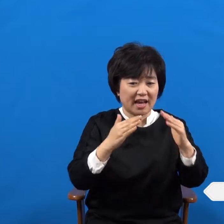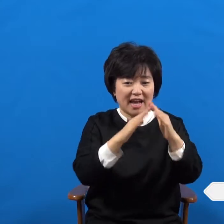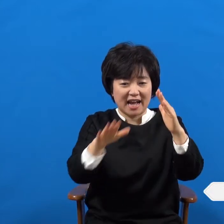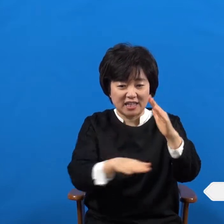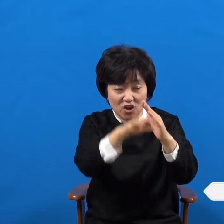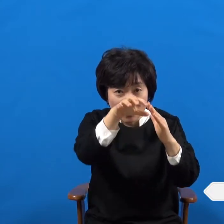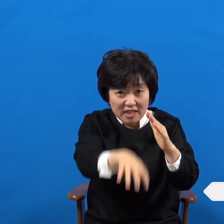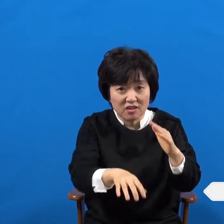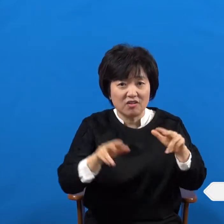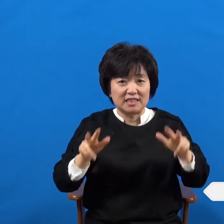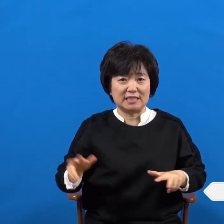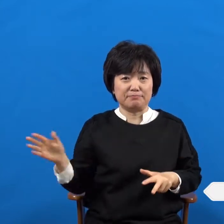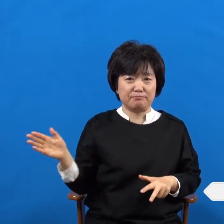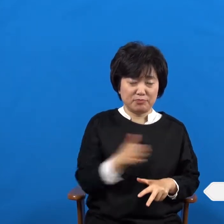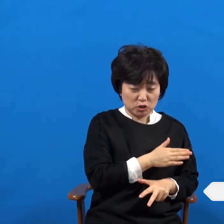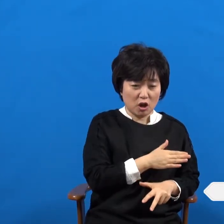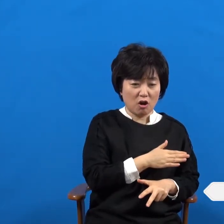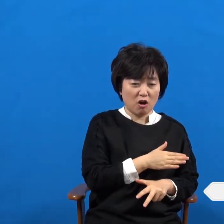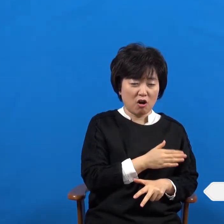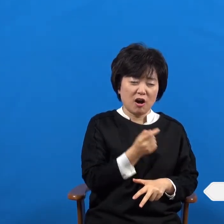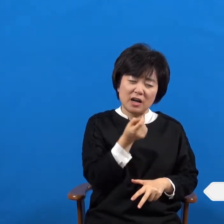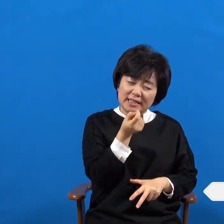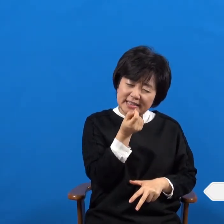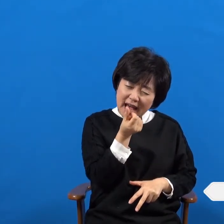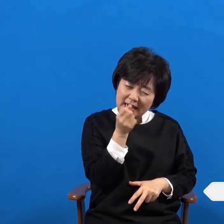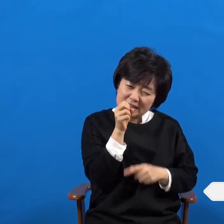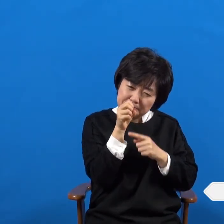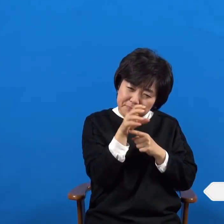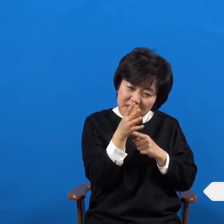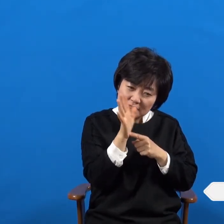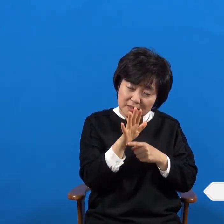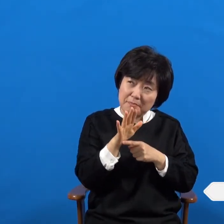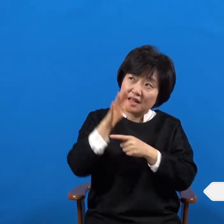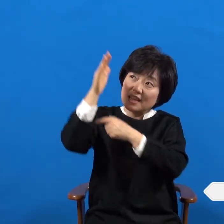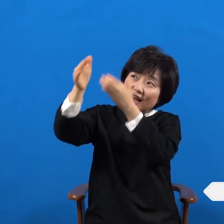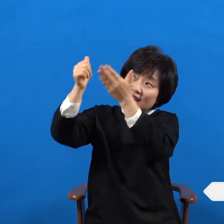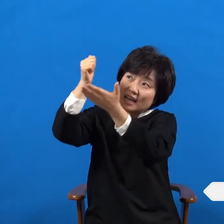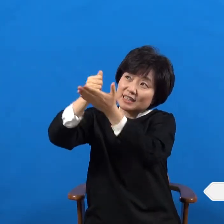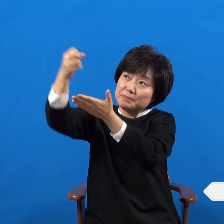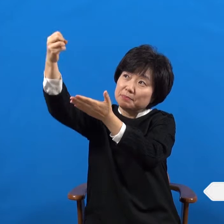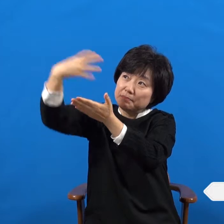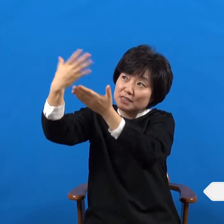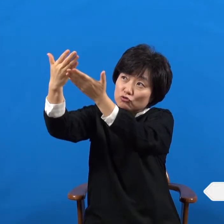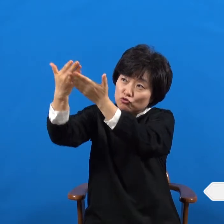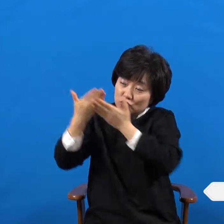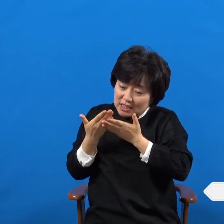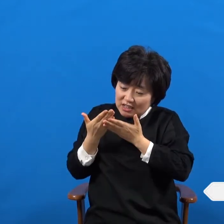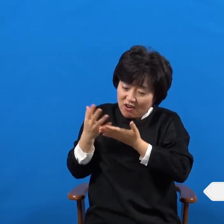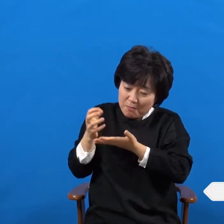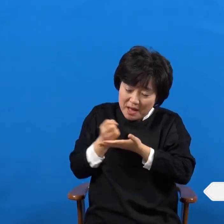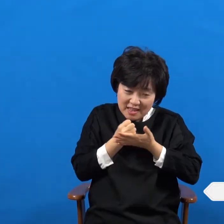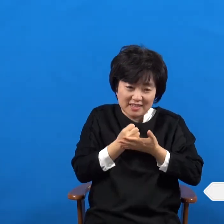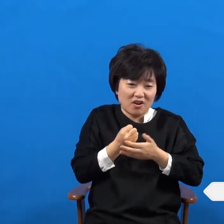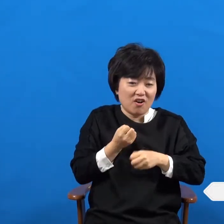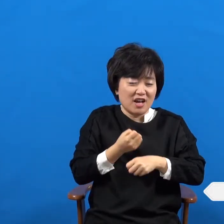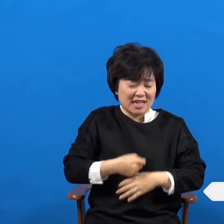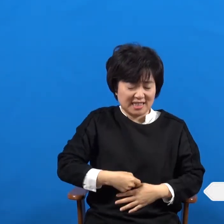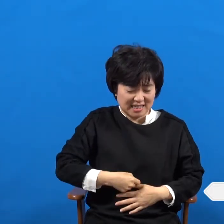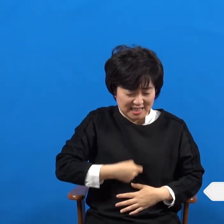가정에서 지금부터 적지만 하나님이 내게 비추시는 그 빛을